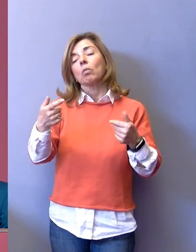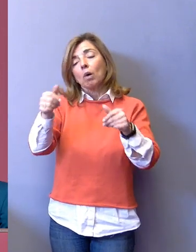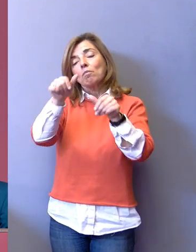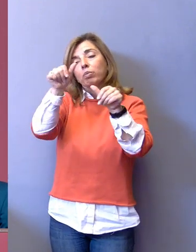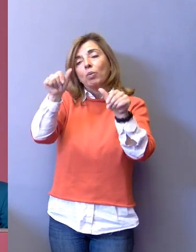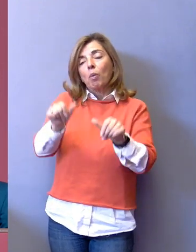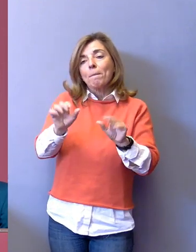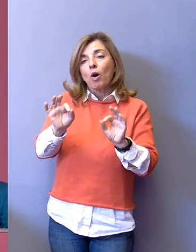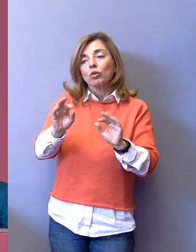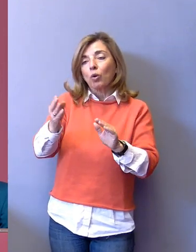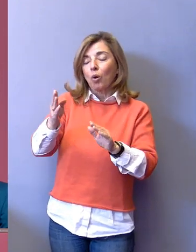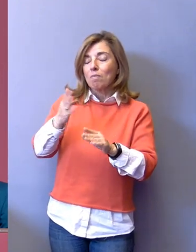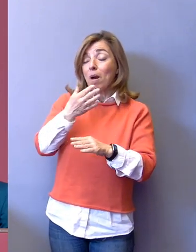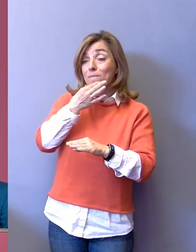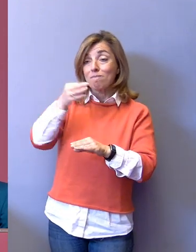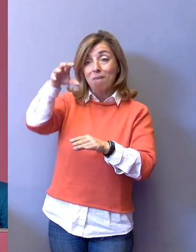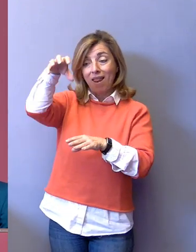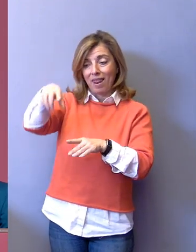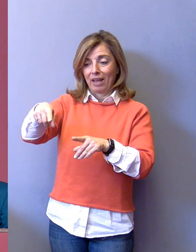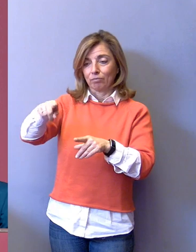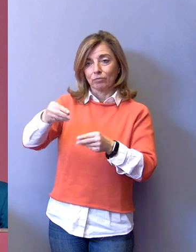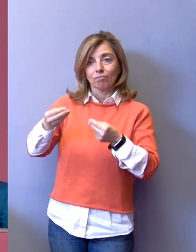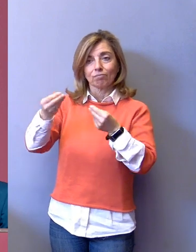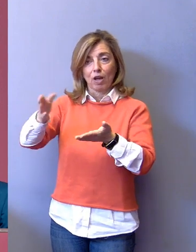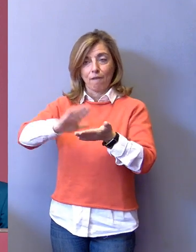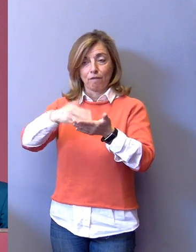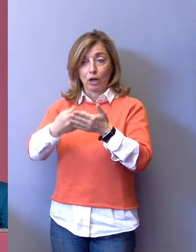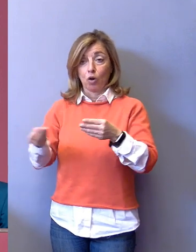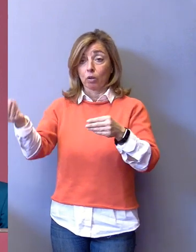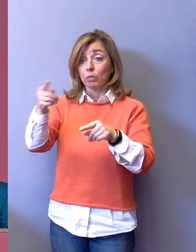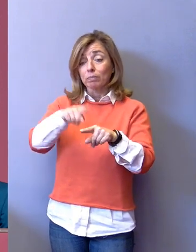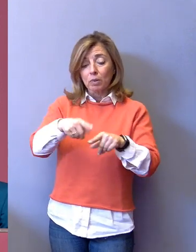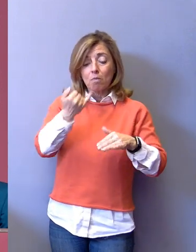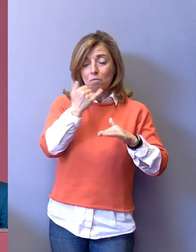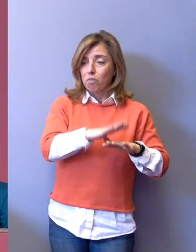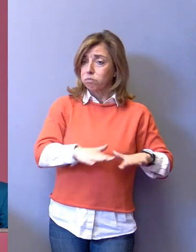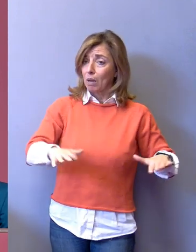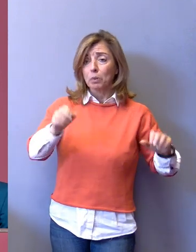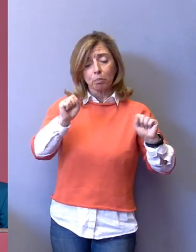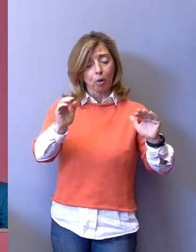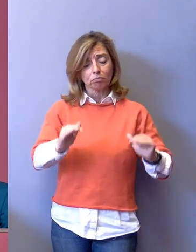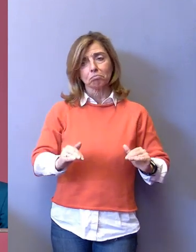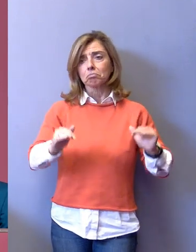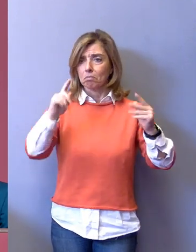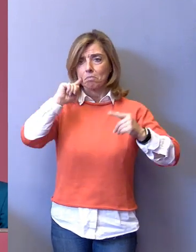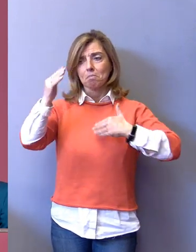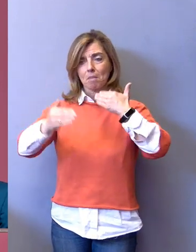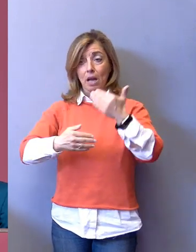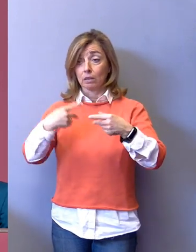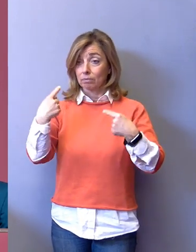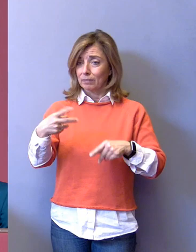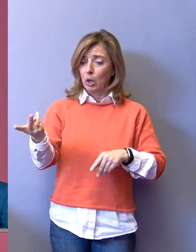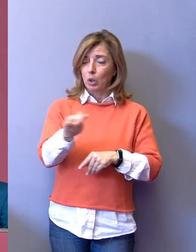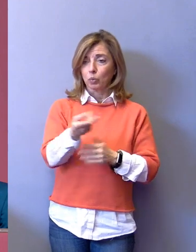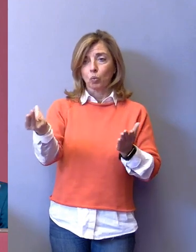e per far crescere meglio i nostri bambini quindi andiamo assolutamente avanti con convinzione su questi due progetti su cui poi